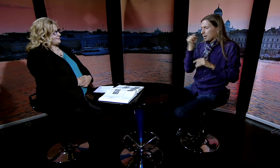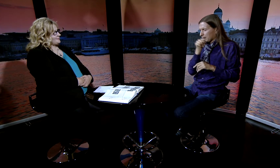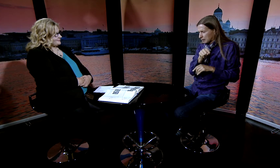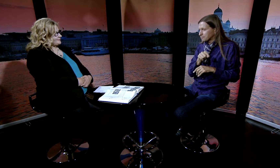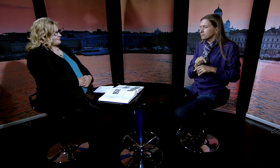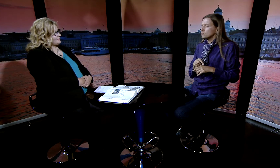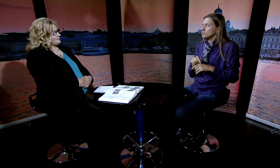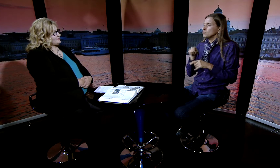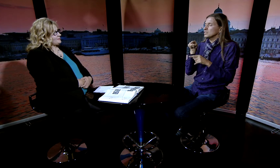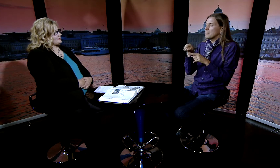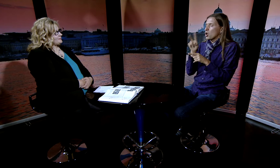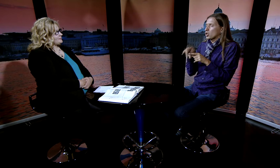liikeradat.